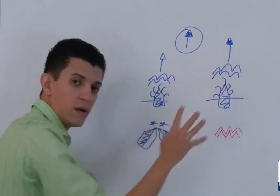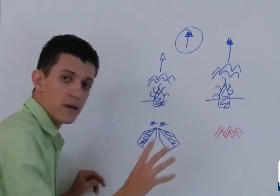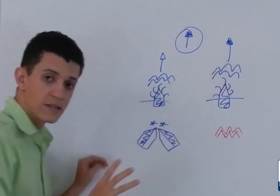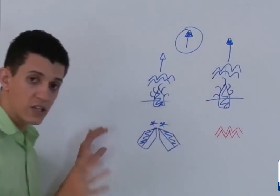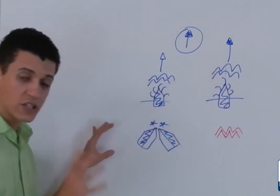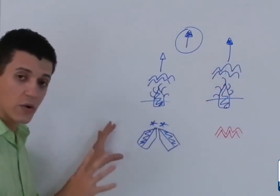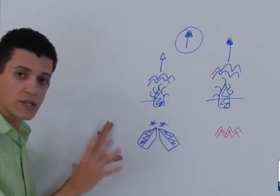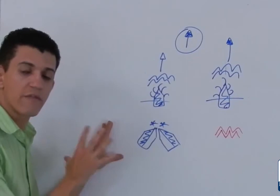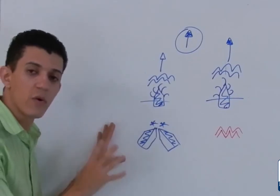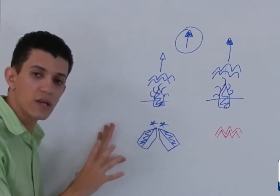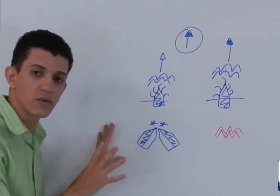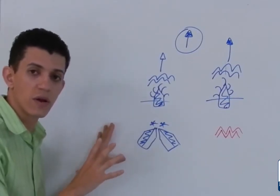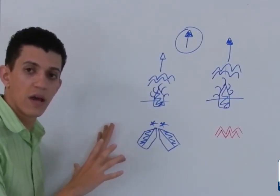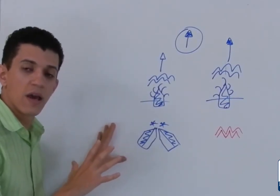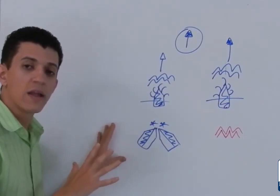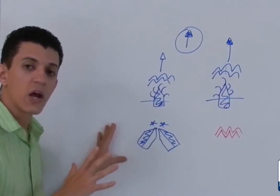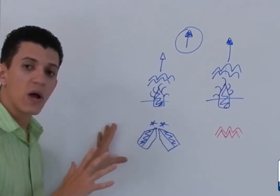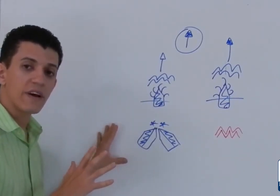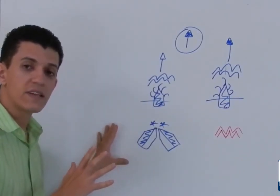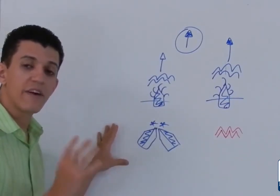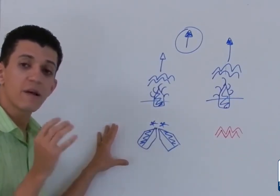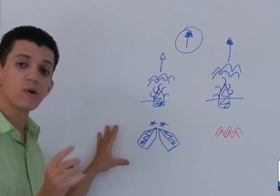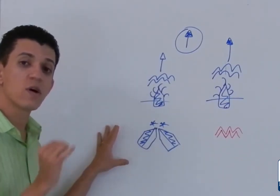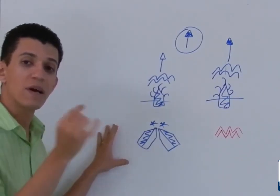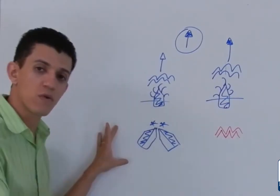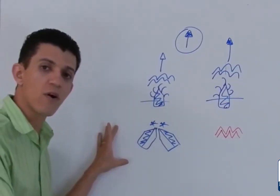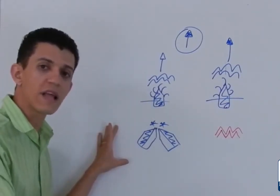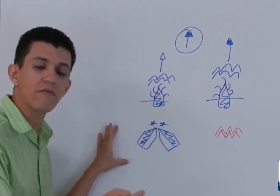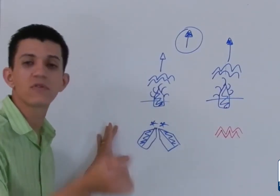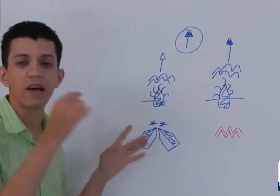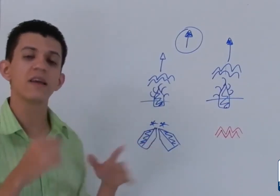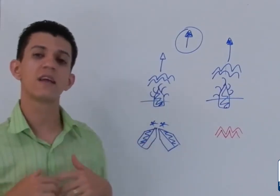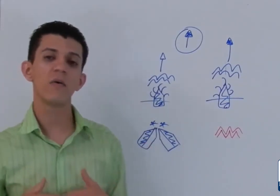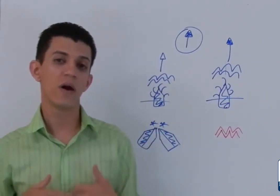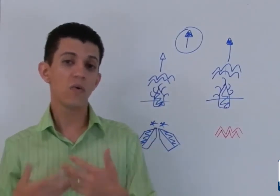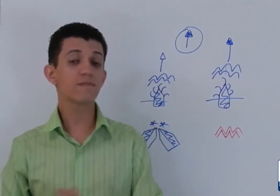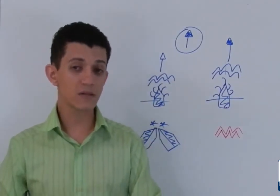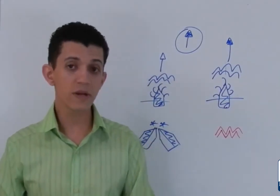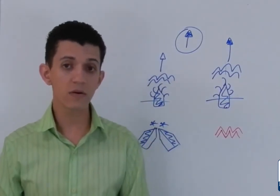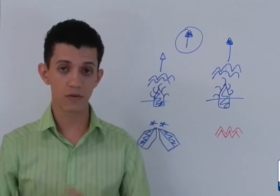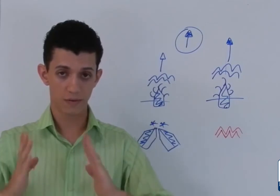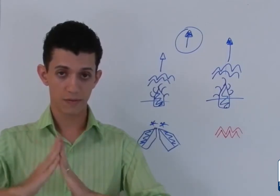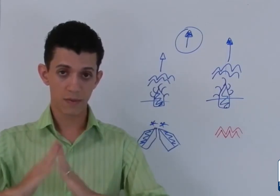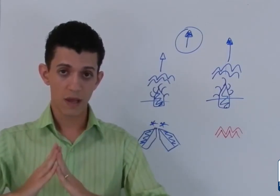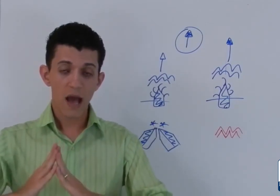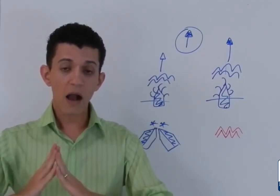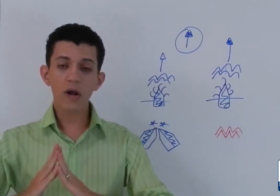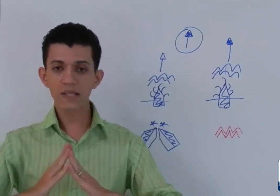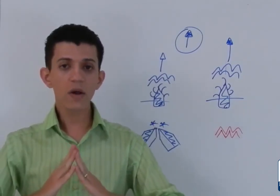Se a gente não escreveu isso, então ele vai ser feito na posição mais confortável, que seria, o espaço neutro. Agora, se eu